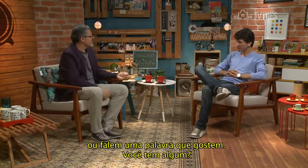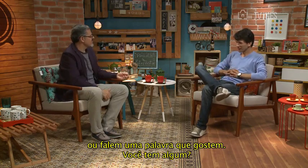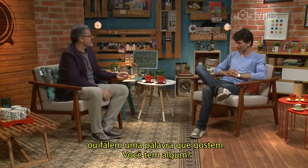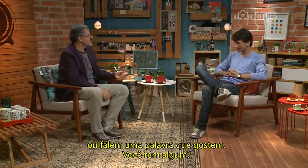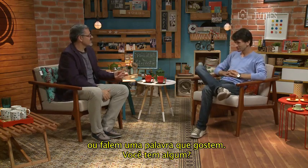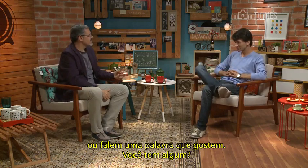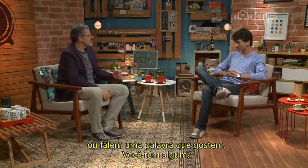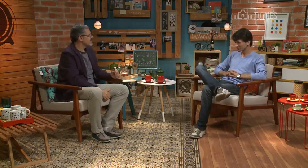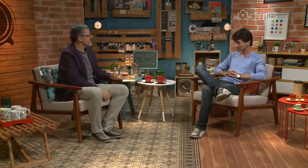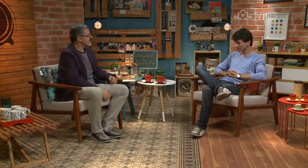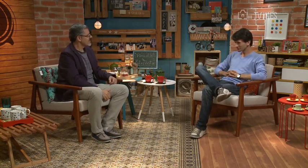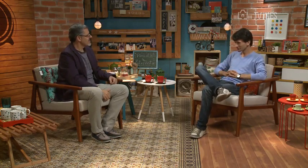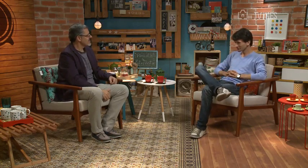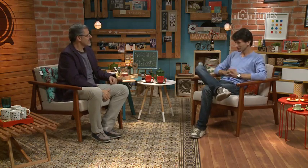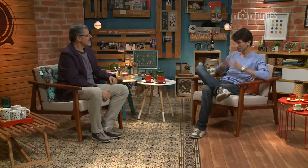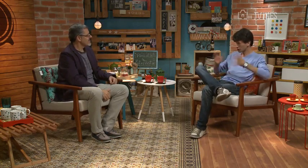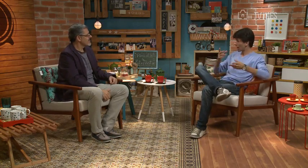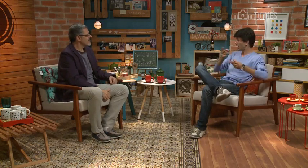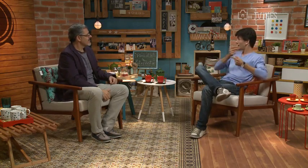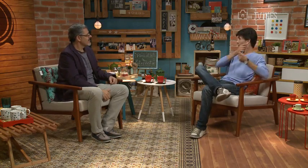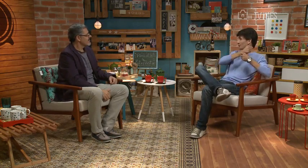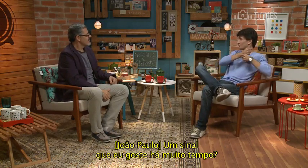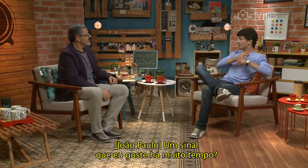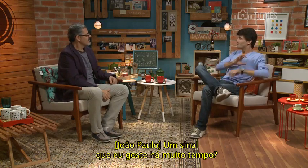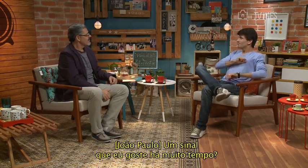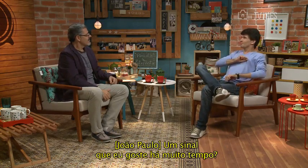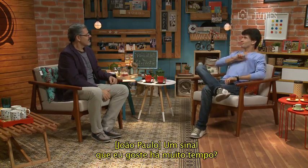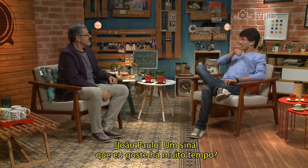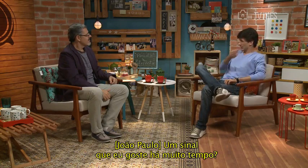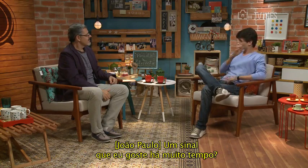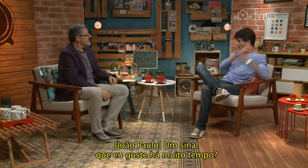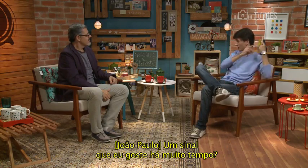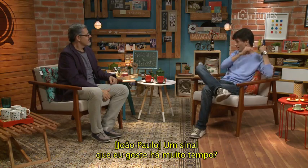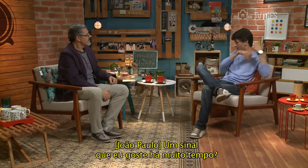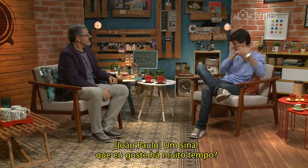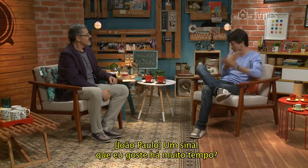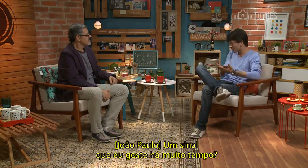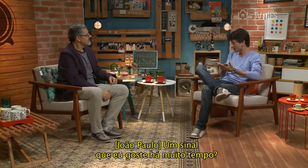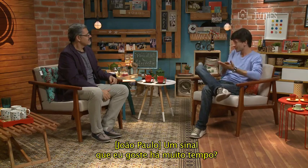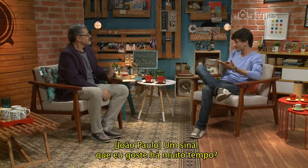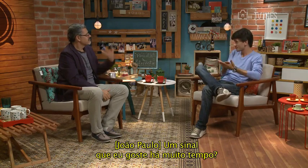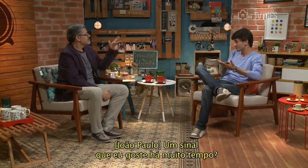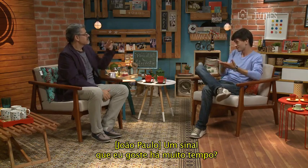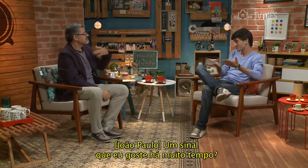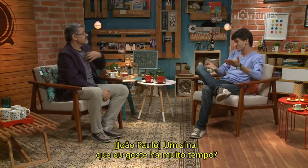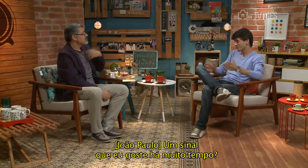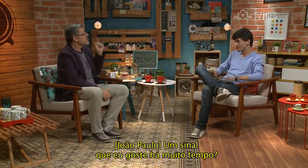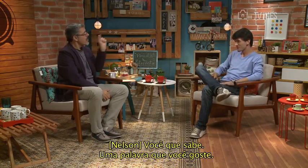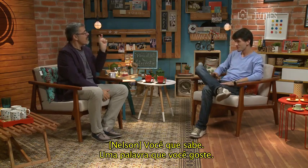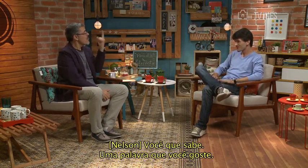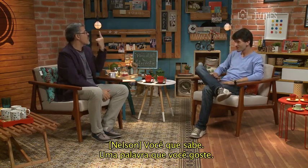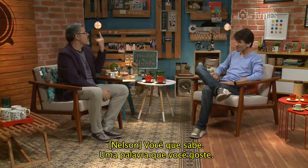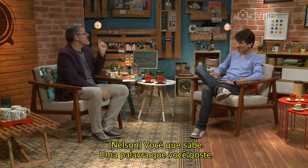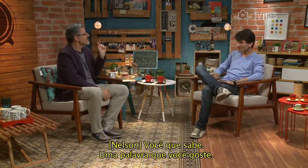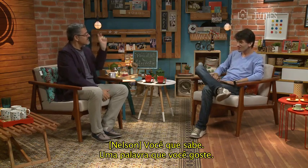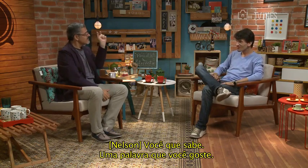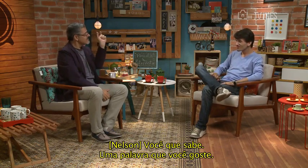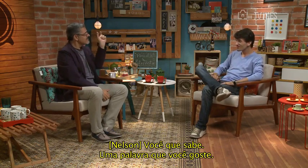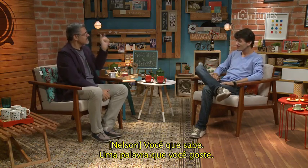algum é um sinal que eu gosto de há muito tempo e você que sabe uma palavra